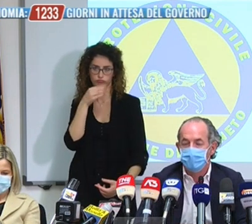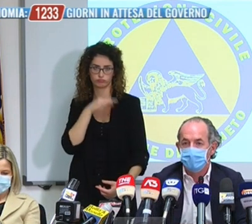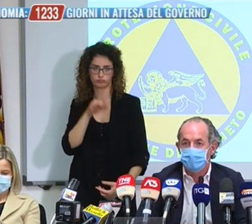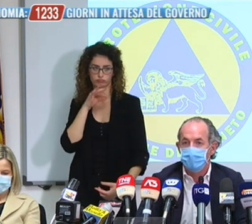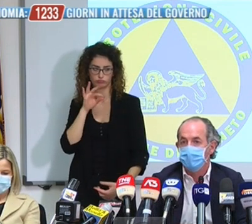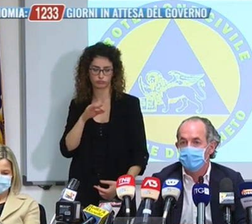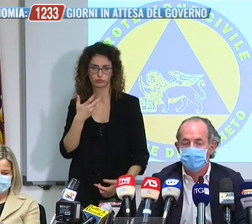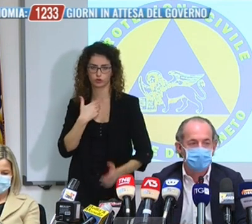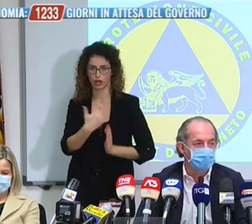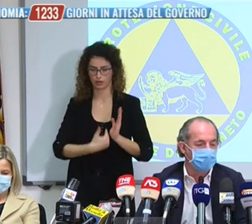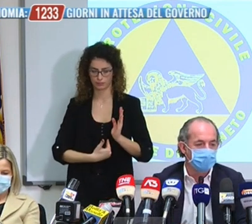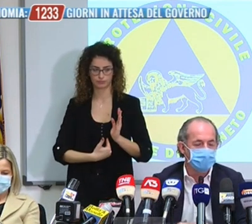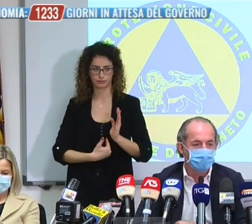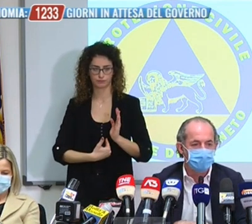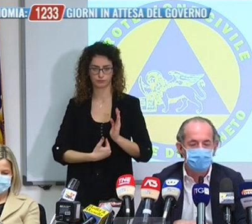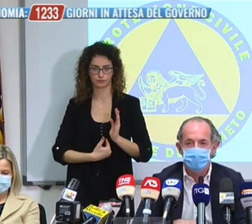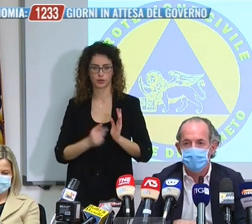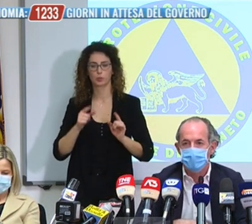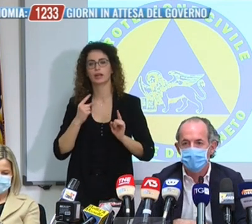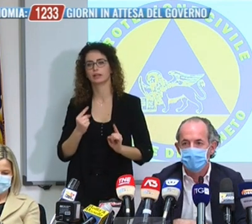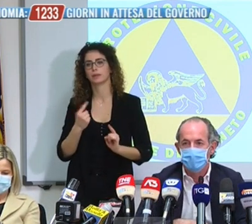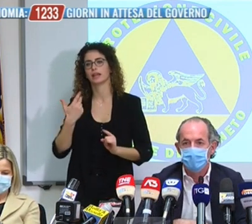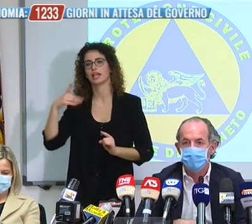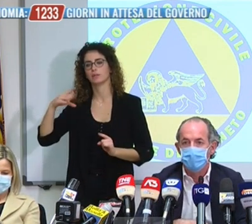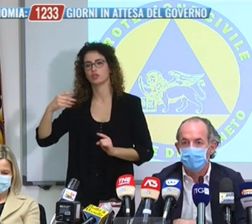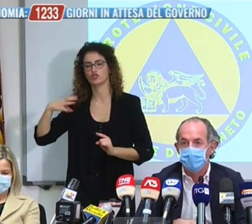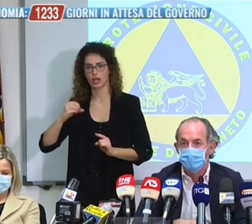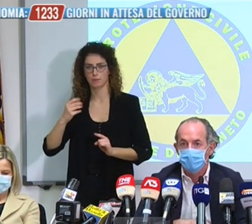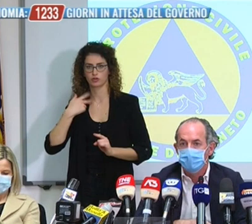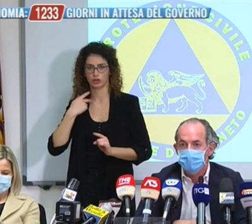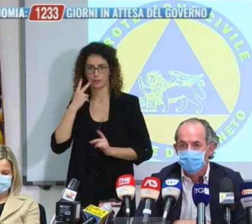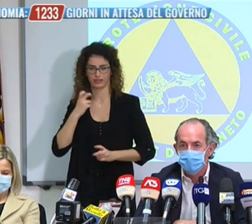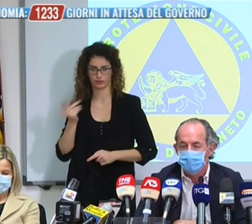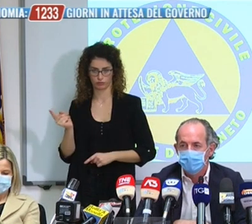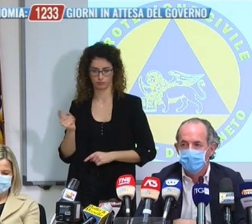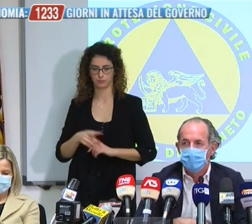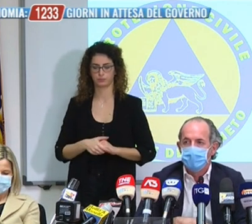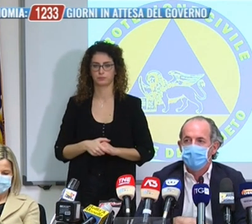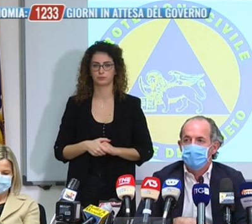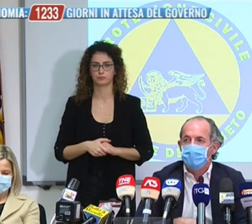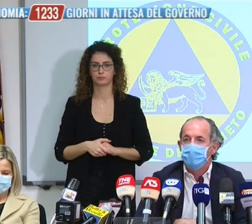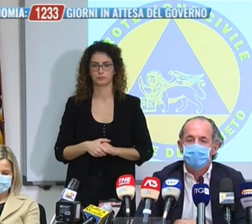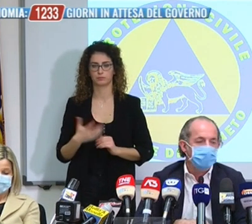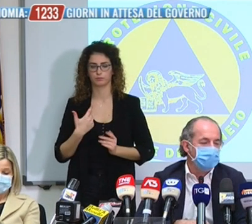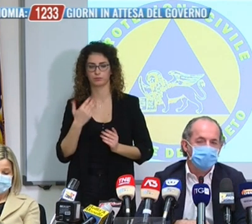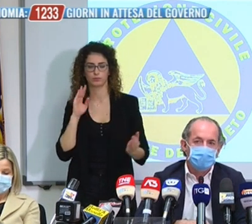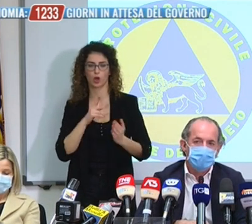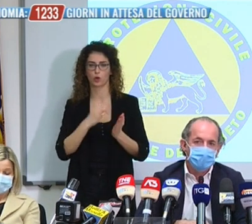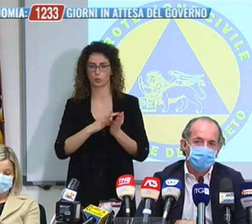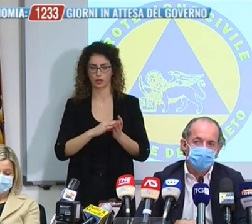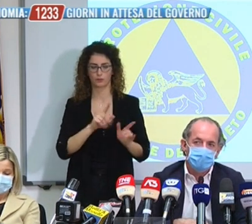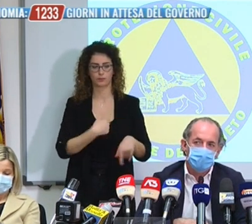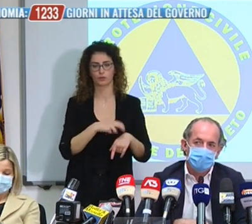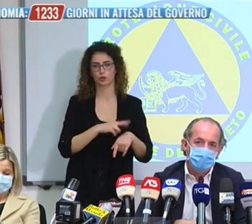automaticamente le prevenzioni, in base anche a quello che è previsto dal DPCM nazionale, adotteranno per le scuole, questo sì. Dopodiché la